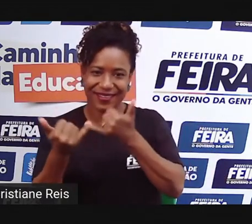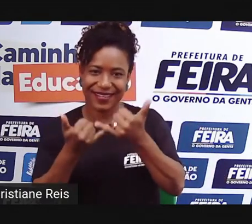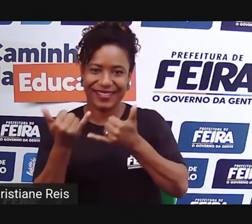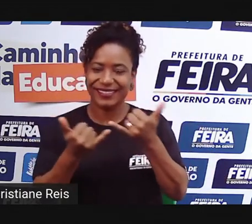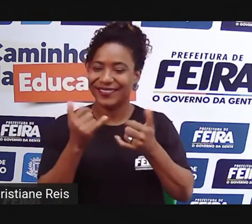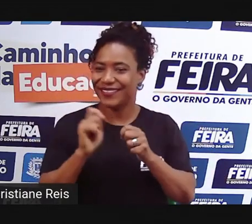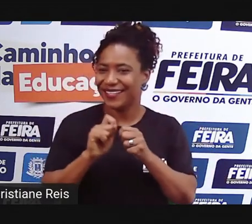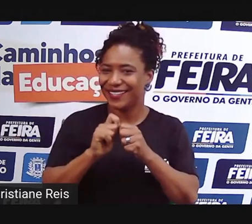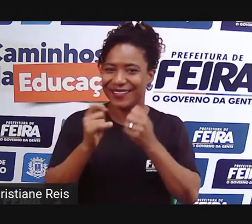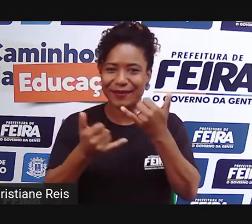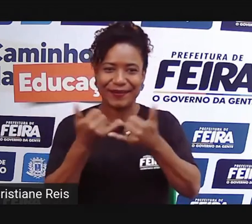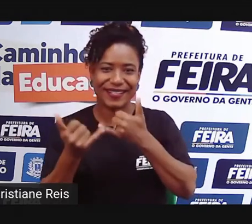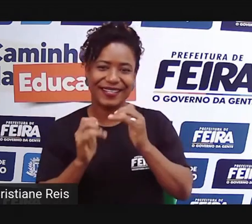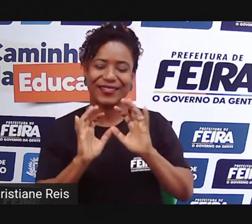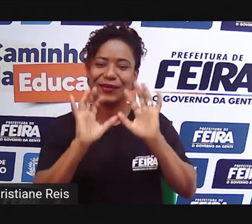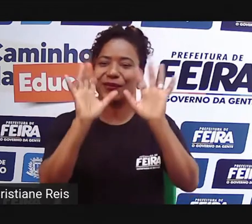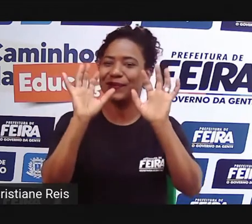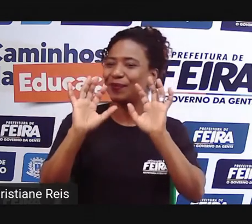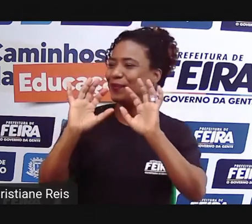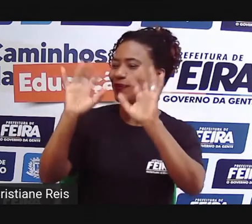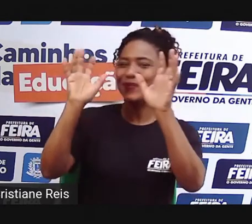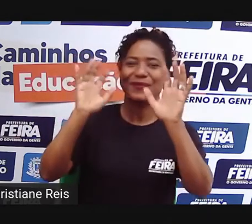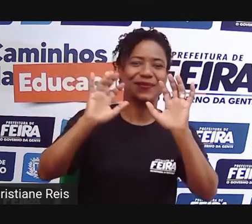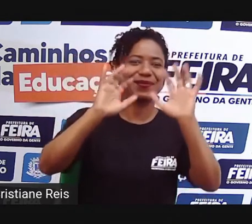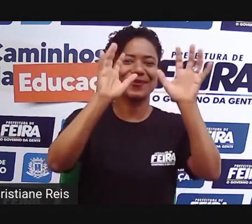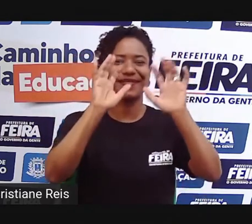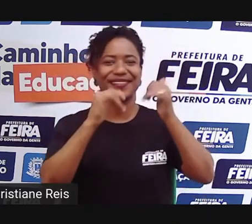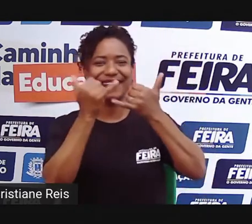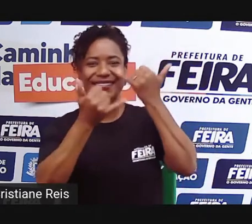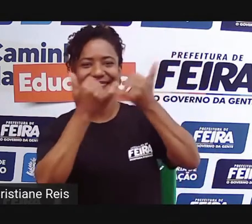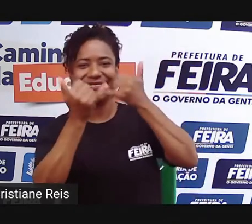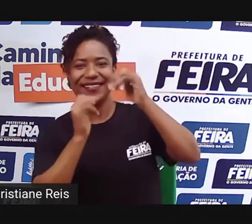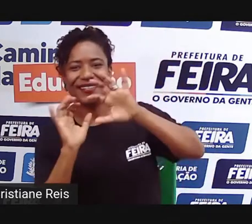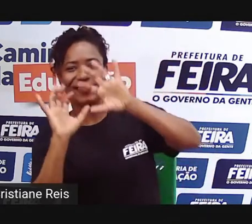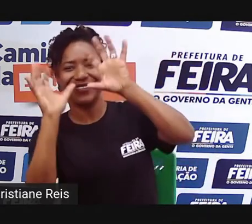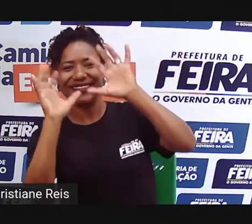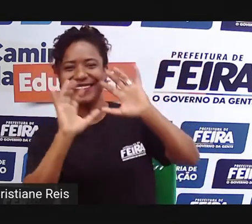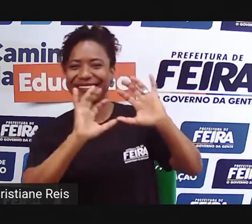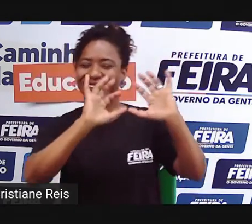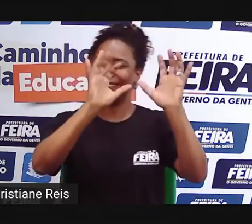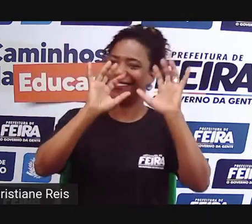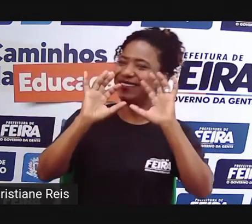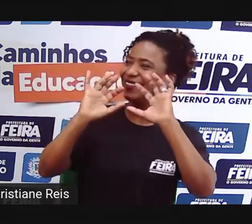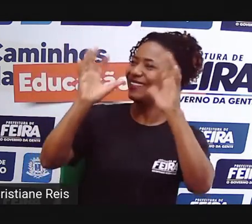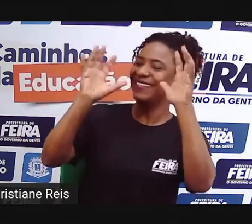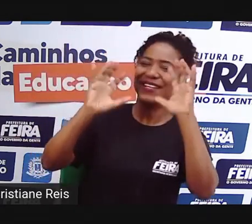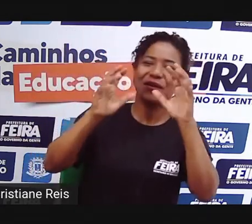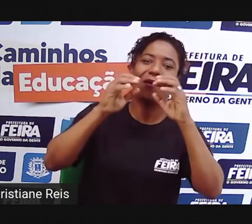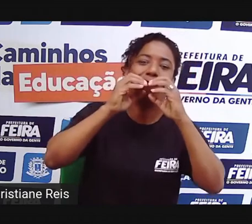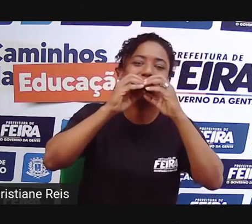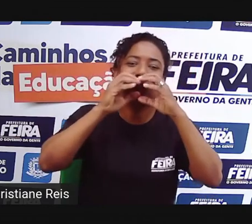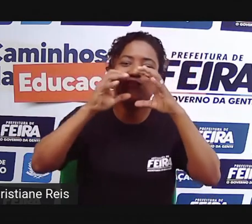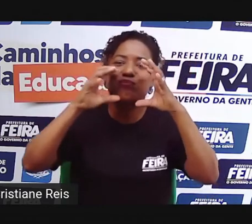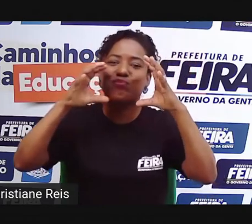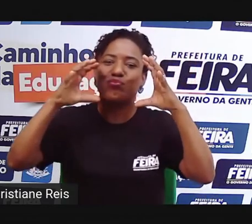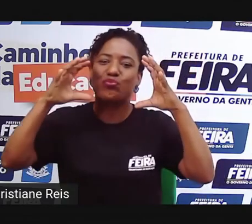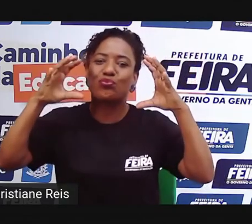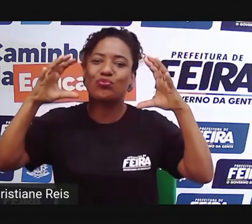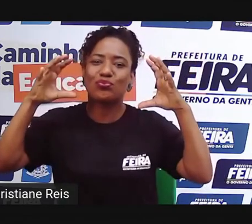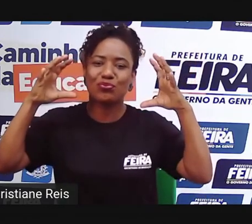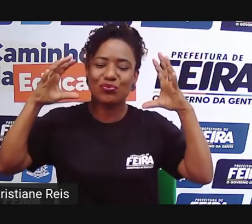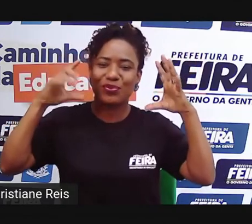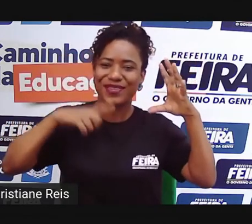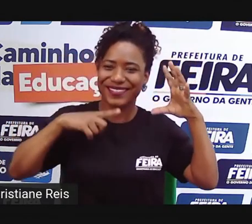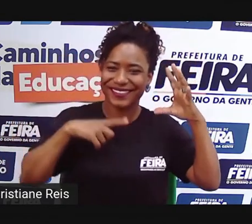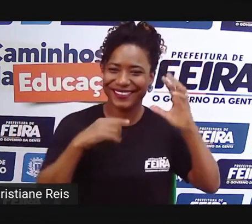ó, brincando com o nosso balão de aniversário, com a nossa bexiga, com a nossa bola.